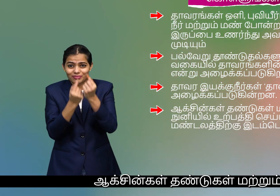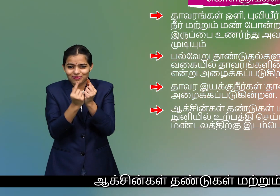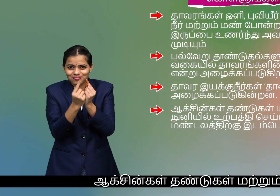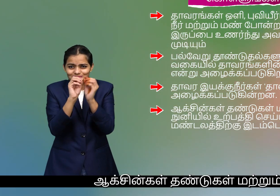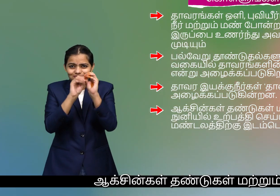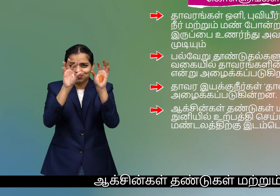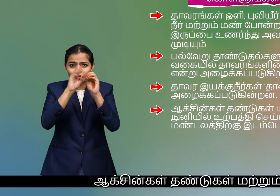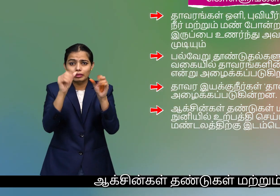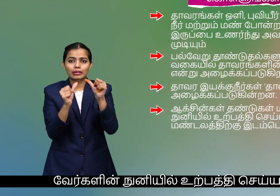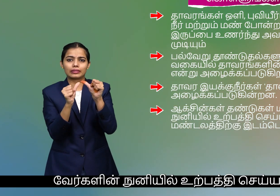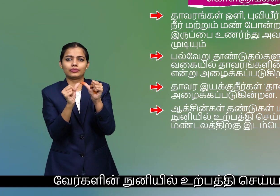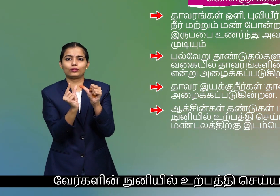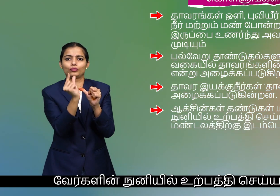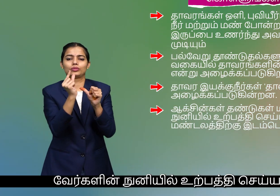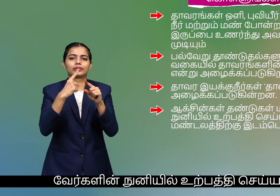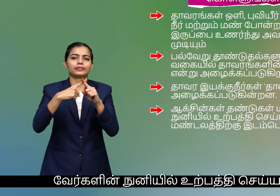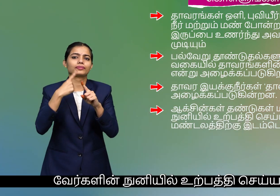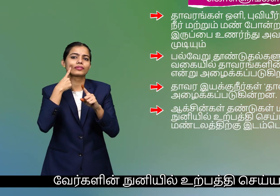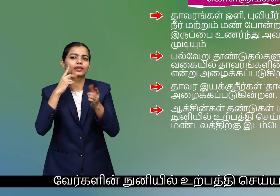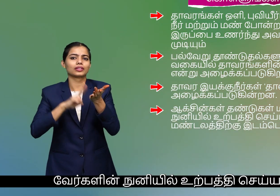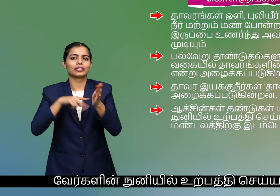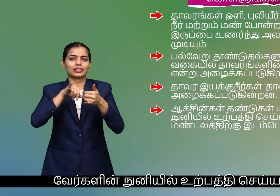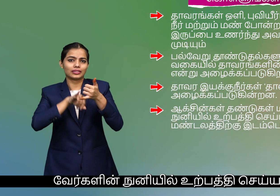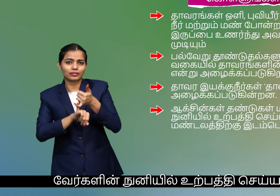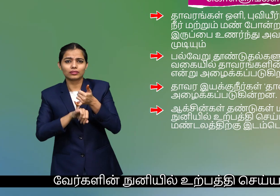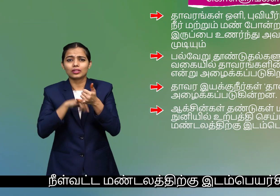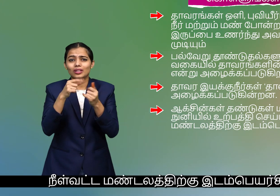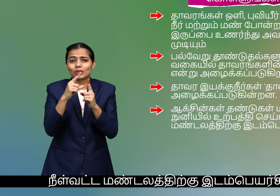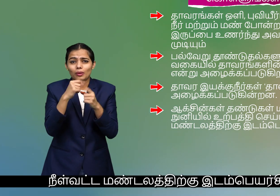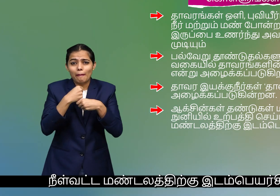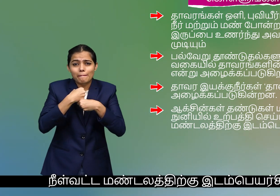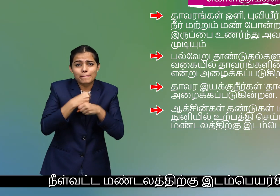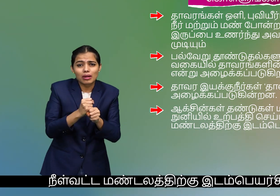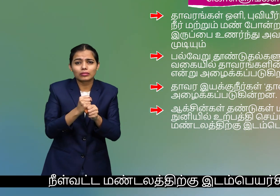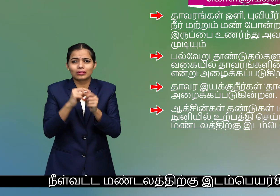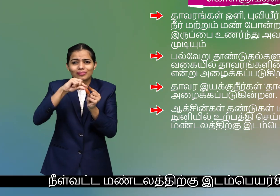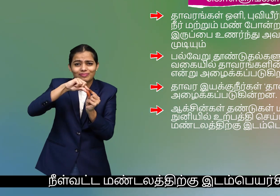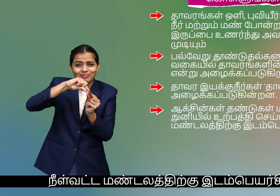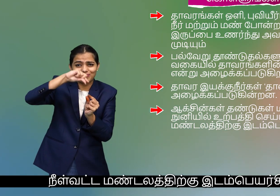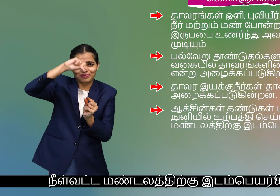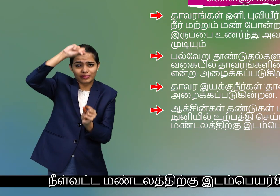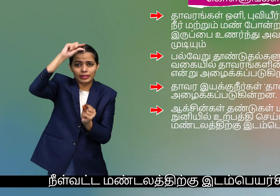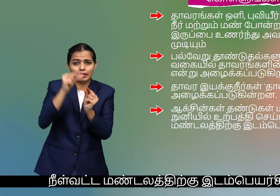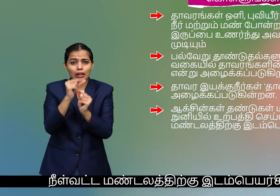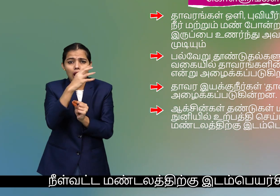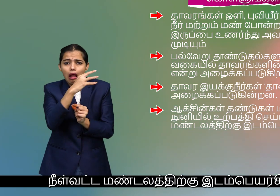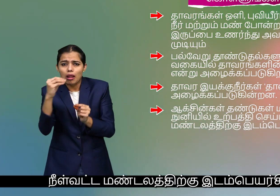ஆக்சின்கள் தண்டுகள் மற்றும் வேர்களின் நுனியில் உற்பத்தி செய்யப்பட்டு நீள்வட்ட மண்டலத்திற்கு